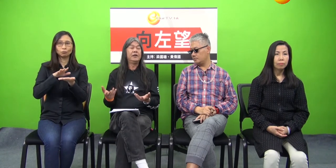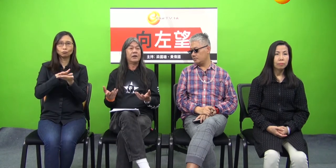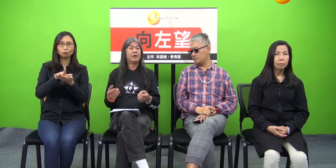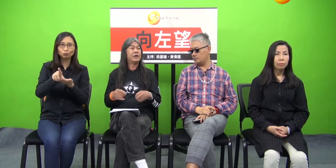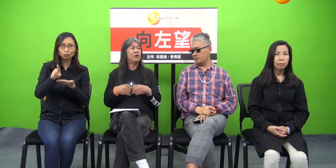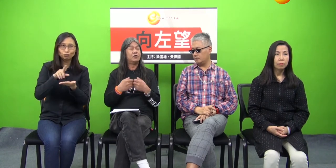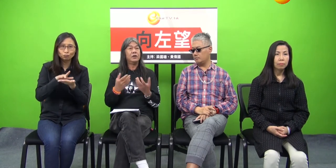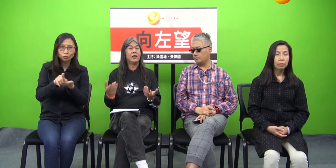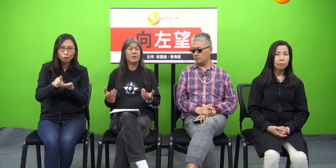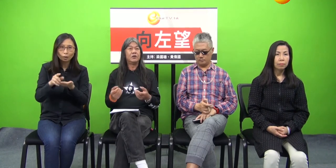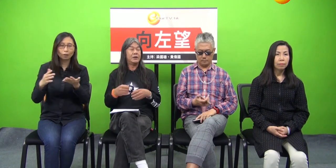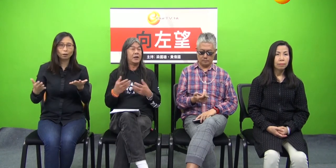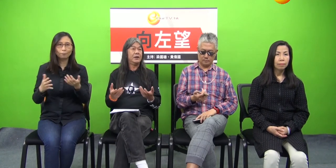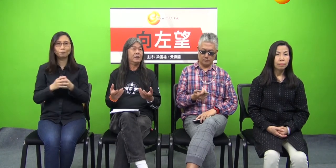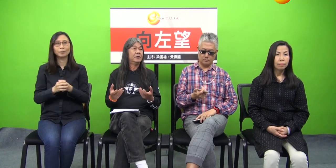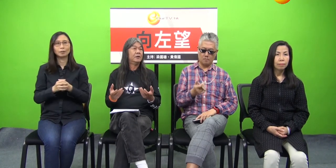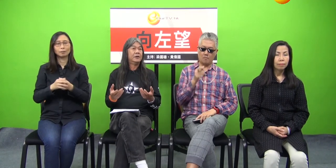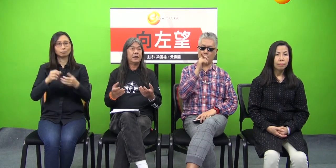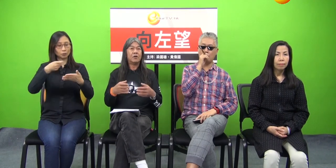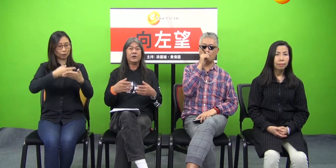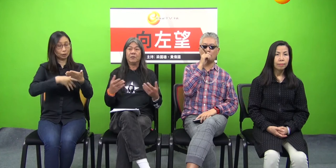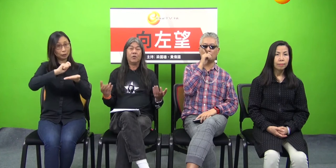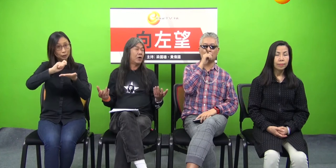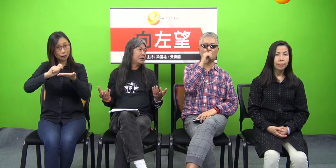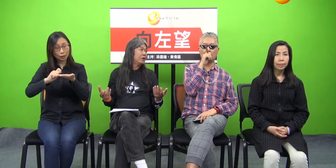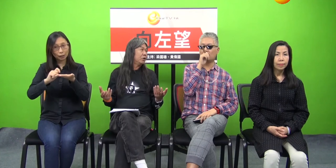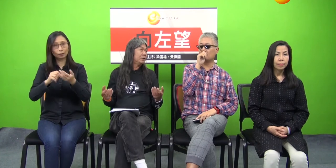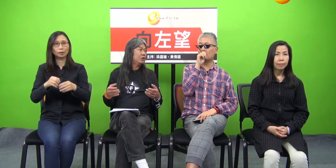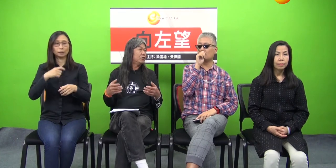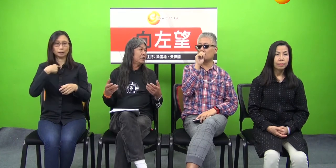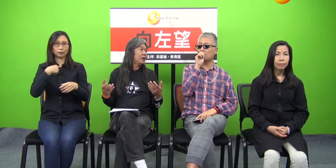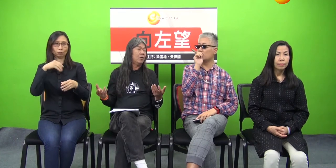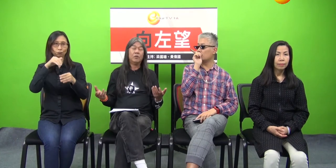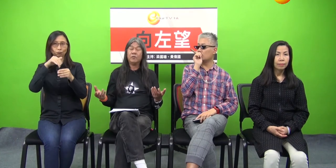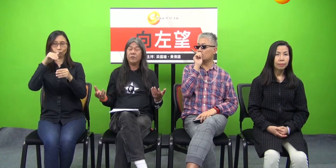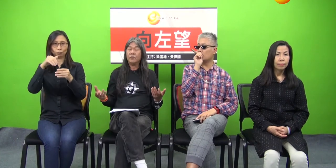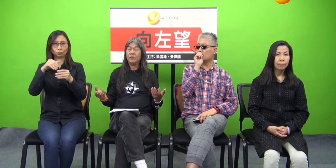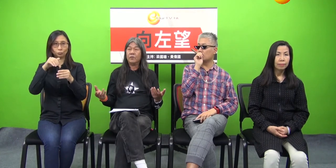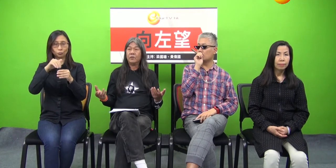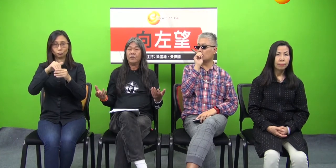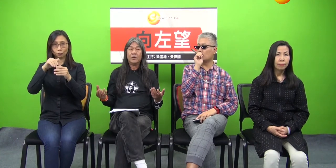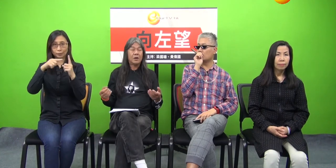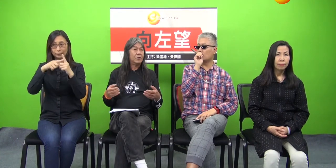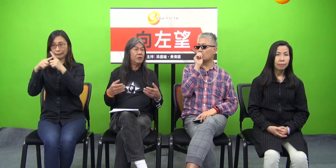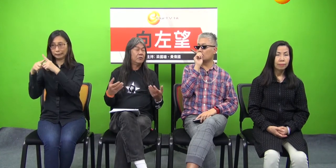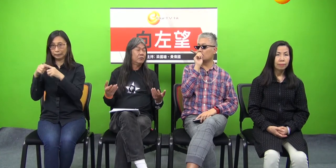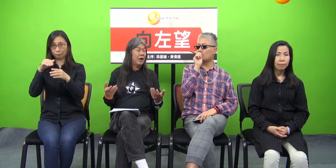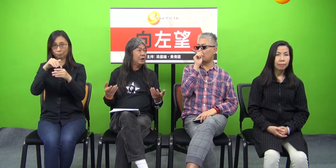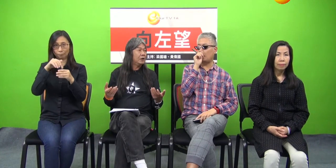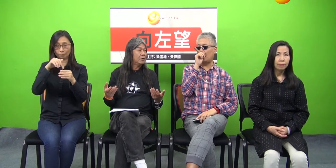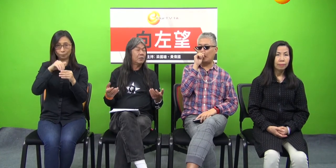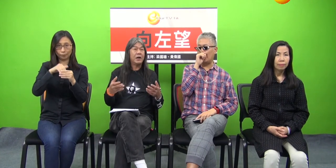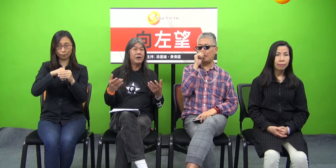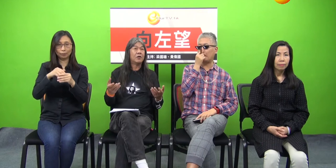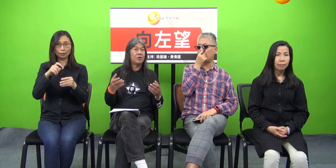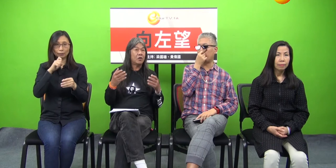憲的時候，即是話選啲人民出嚟制憲，即係當時人冇國家政權，制完咗之後，咁咪要行憲